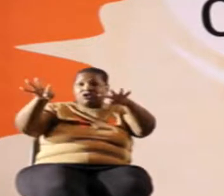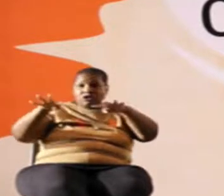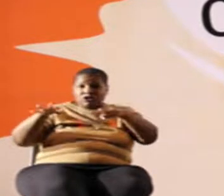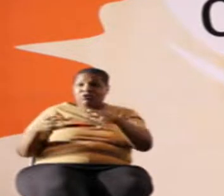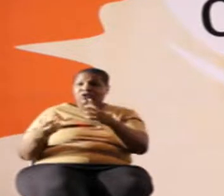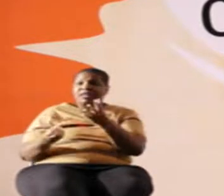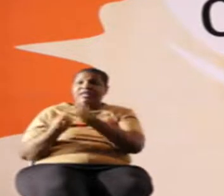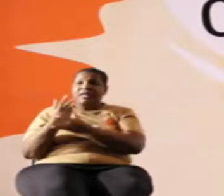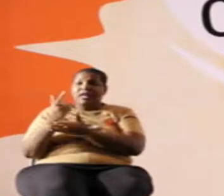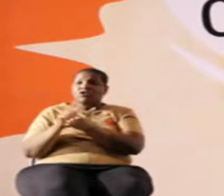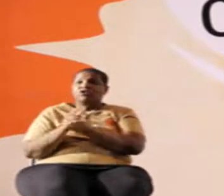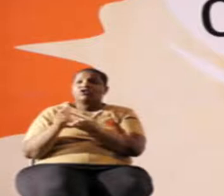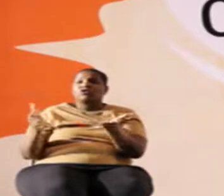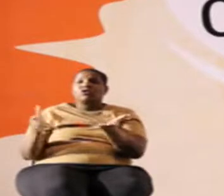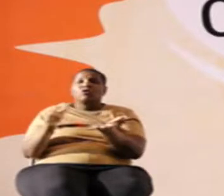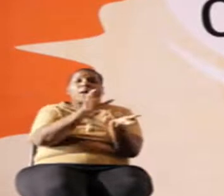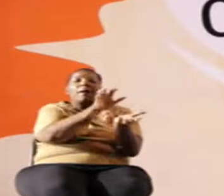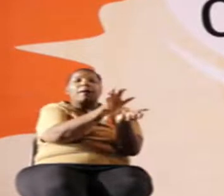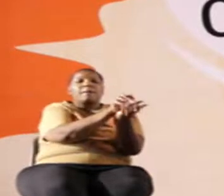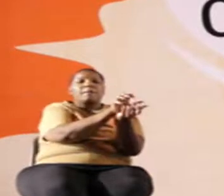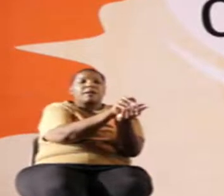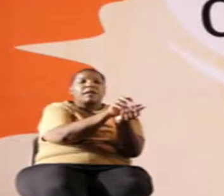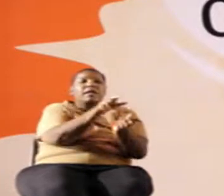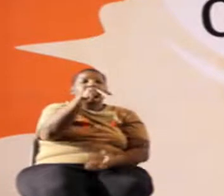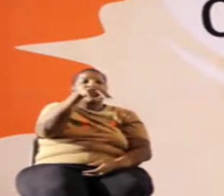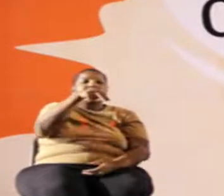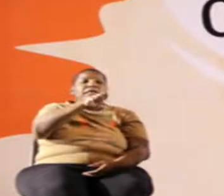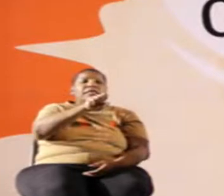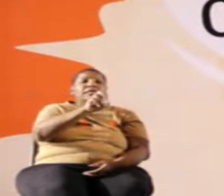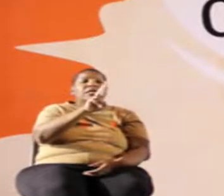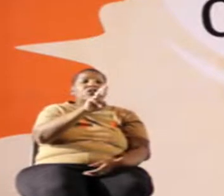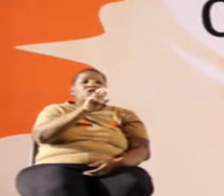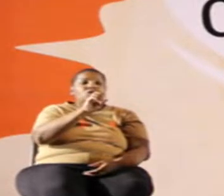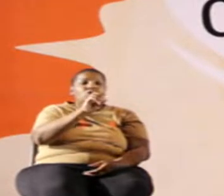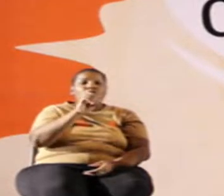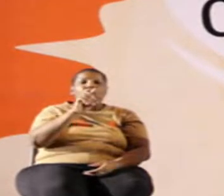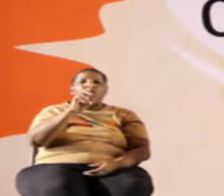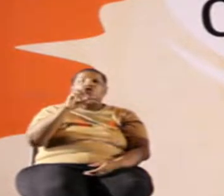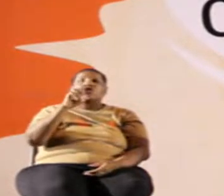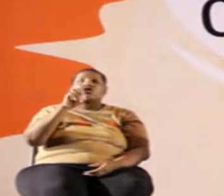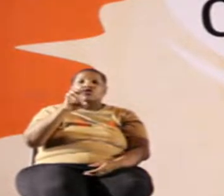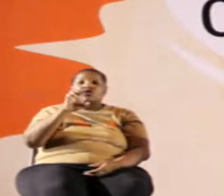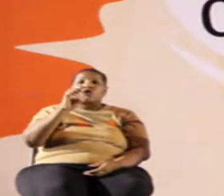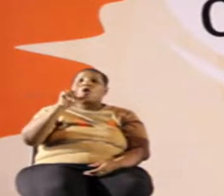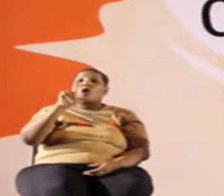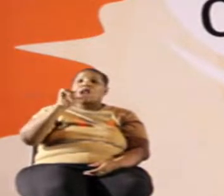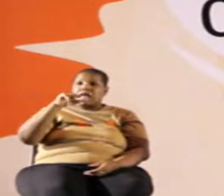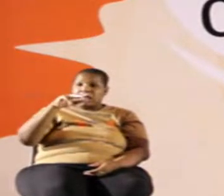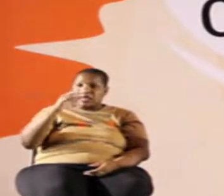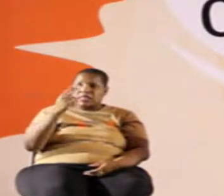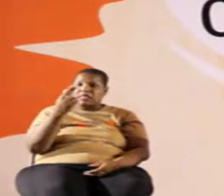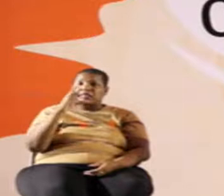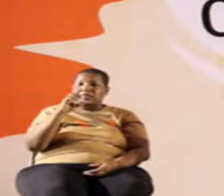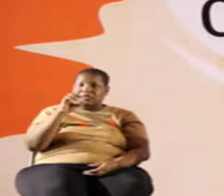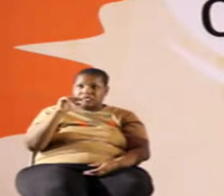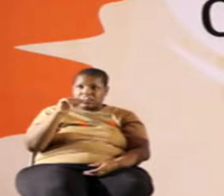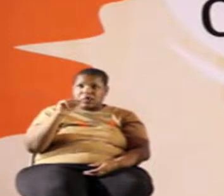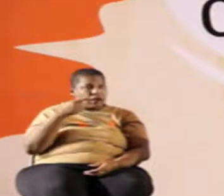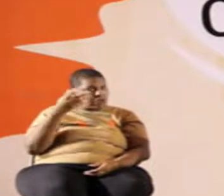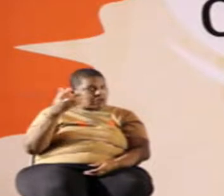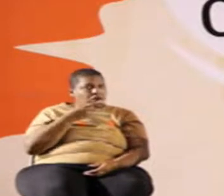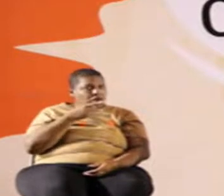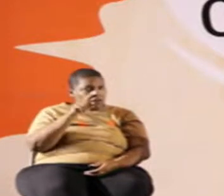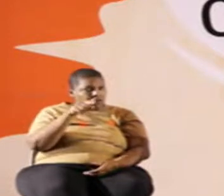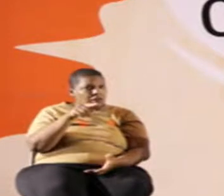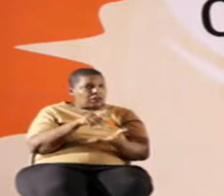um jornalista pernambucano chamado Nestor de Holanda. Né? E ele queria dizer isso mesmo. Ele queria dizer isso mesmo.